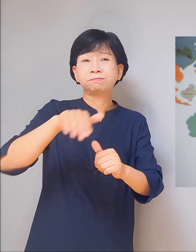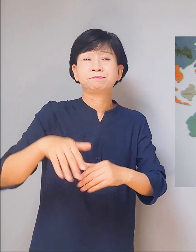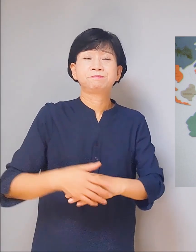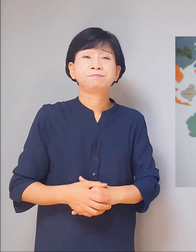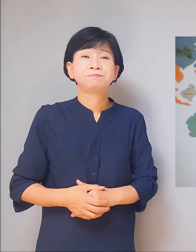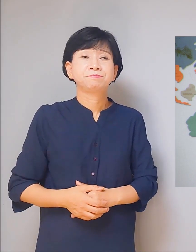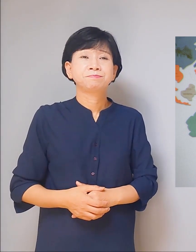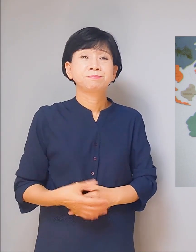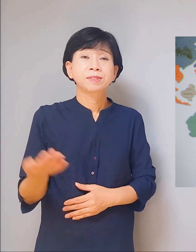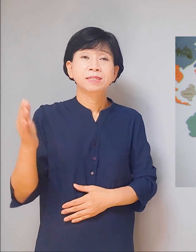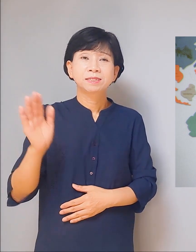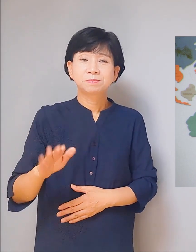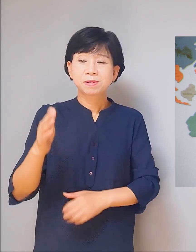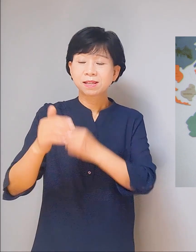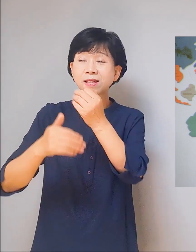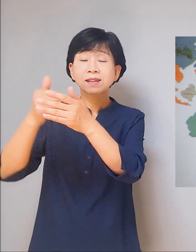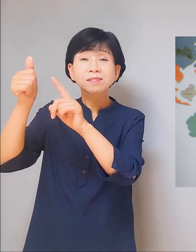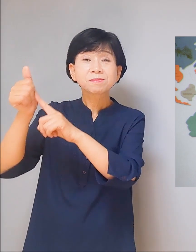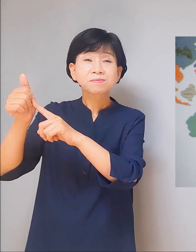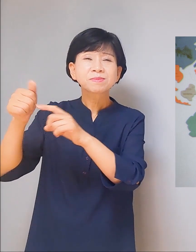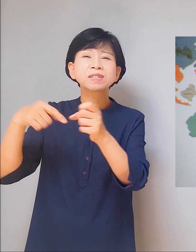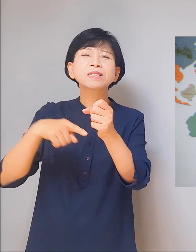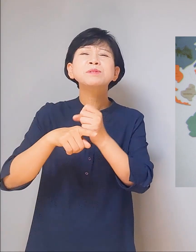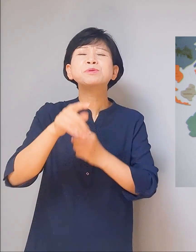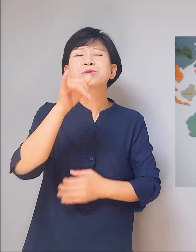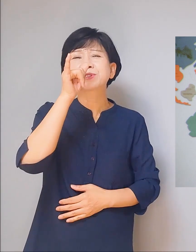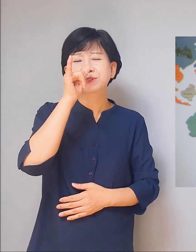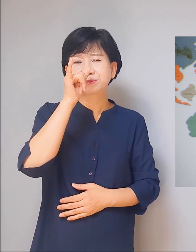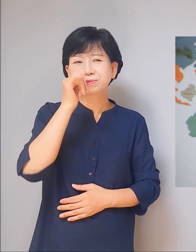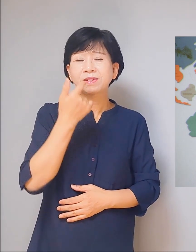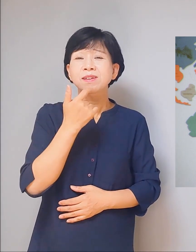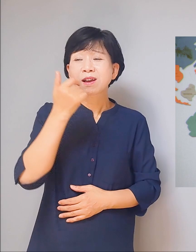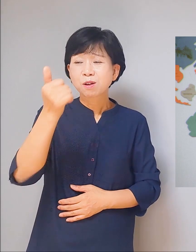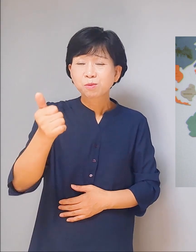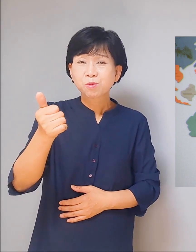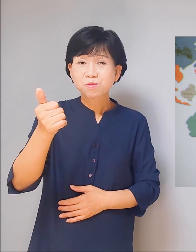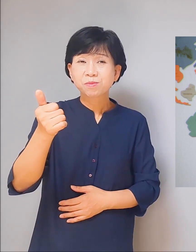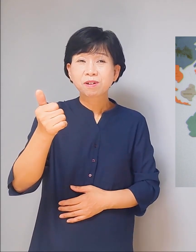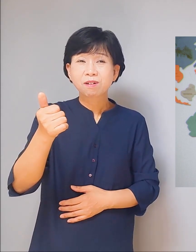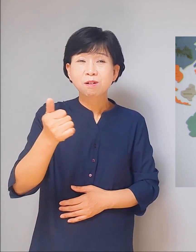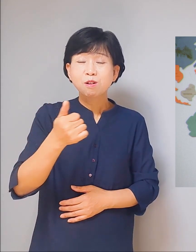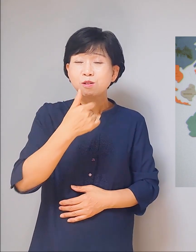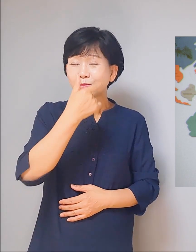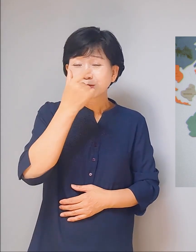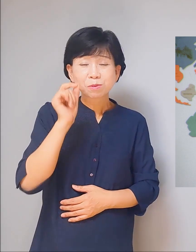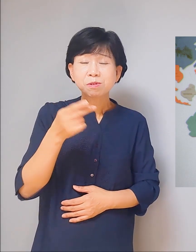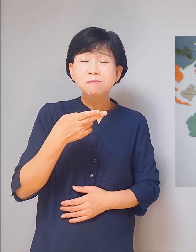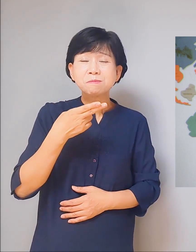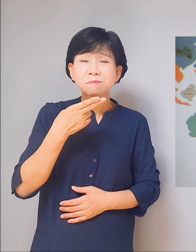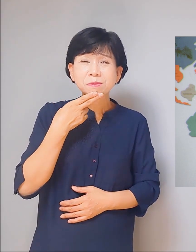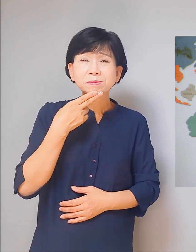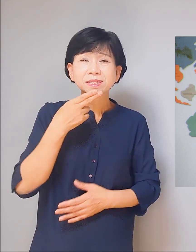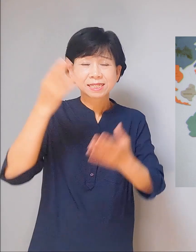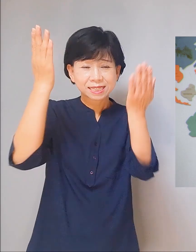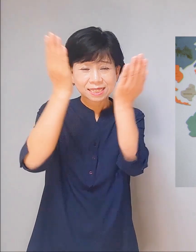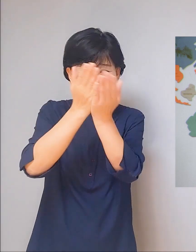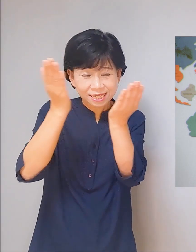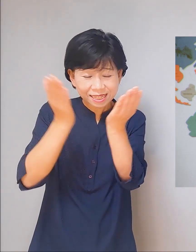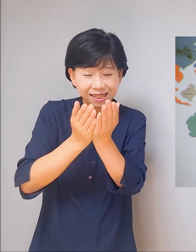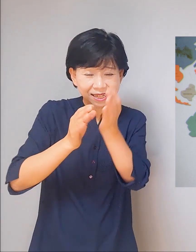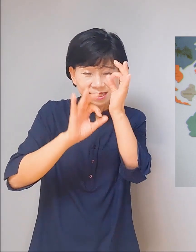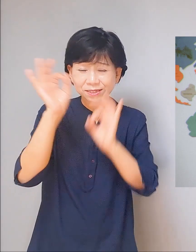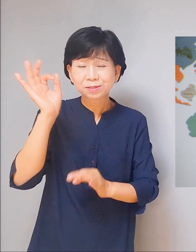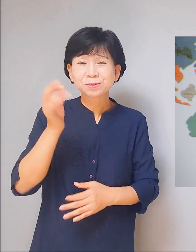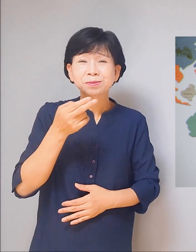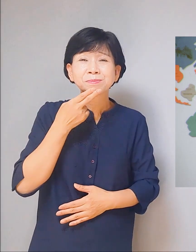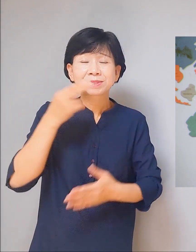그러나 하나님은 이유가 있습니다. 야곱은 한치의 오차도 없이 삼촌 라반의 집에